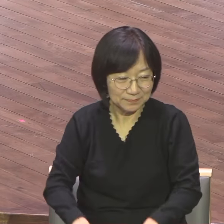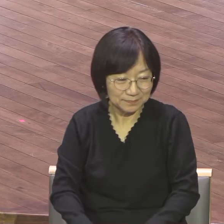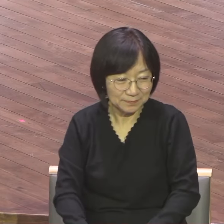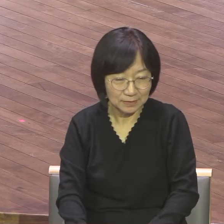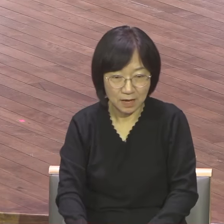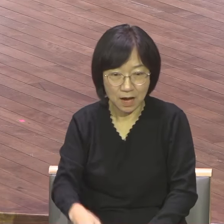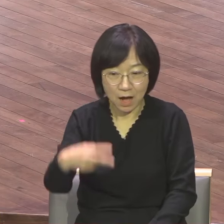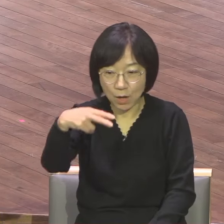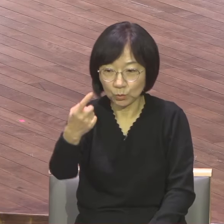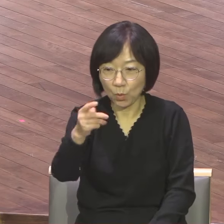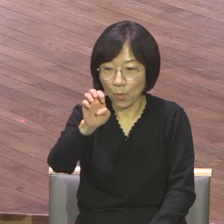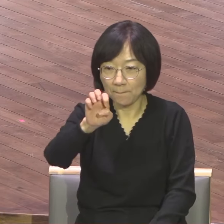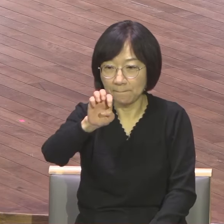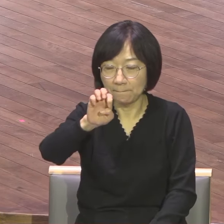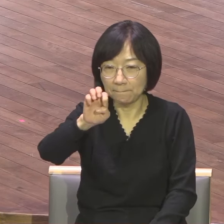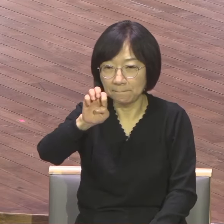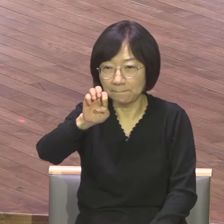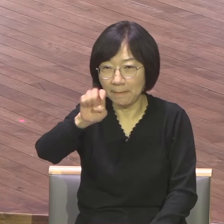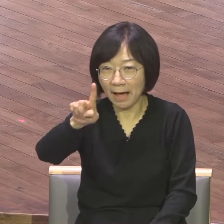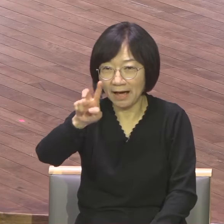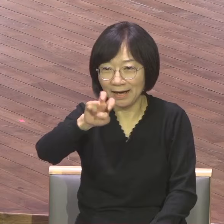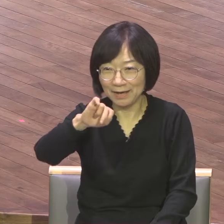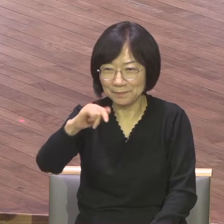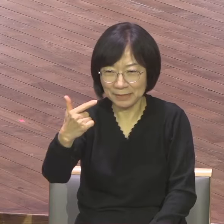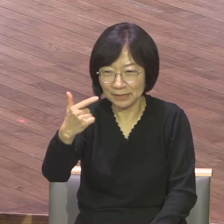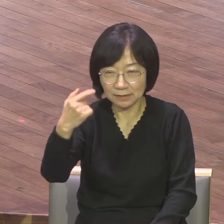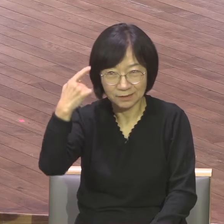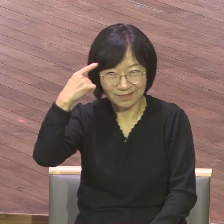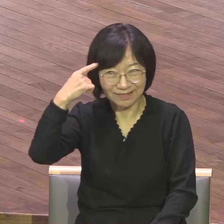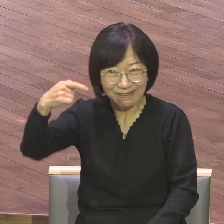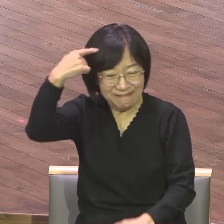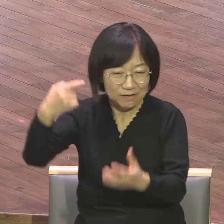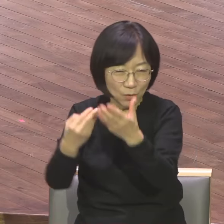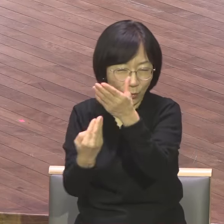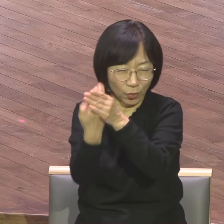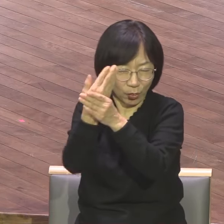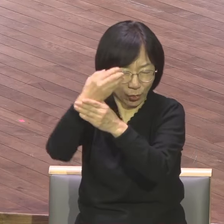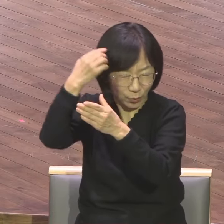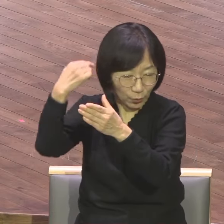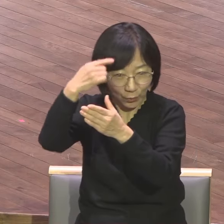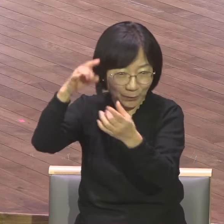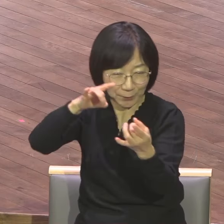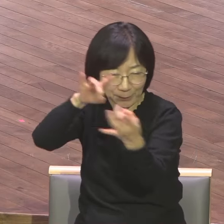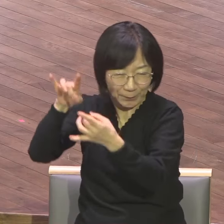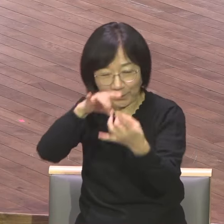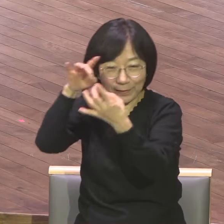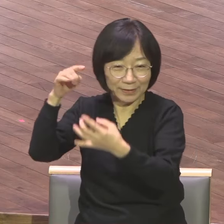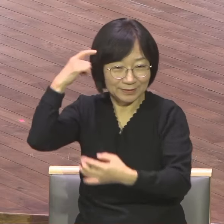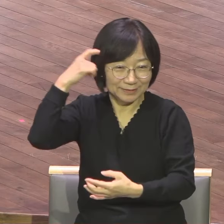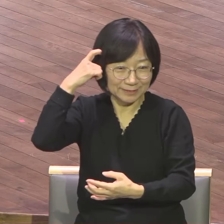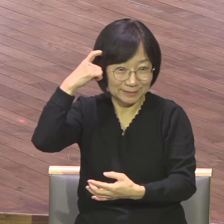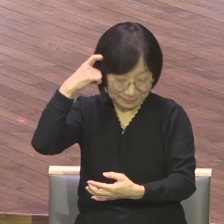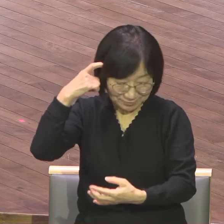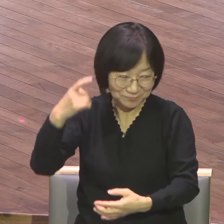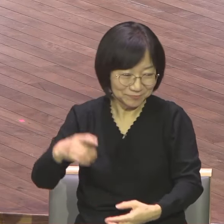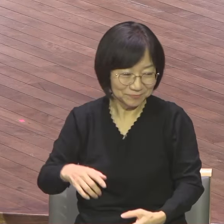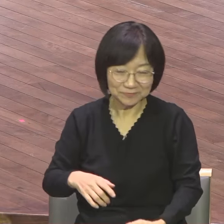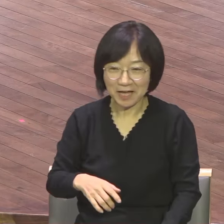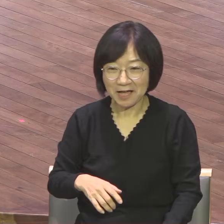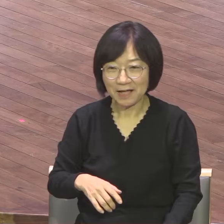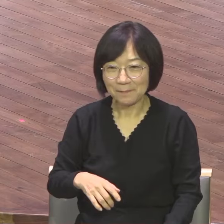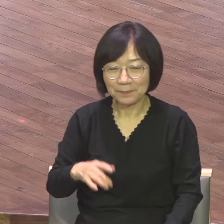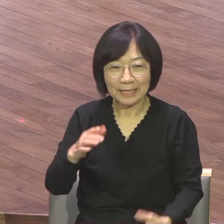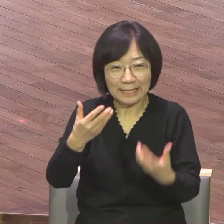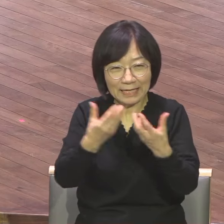도파민이 싹 돈다. 도파민이 확 돈다. 이렇게 표현하는데 재미있고 반응이